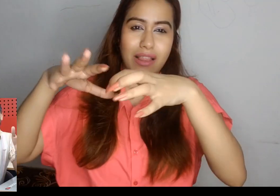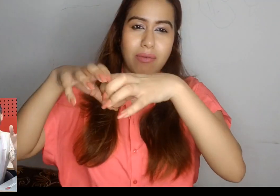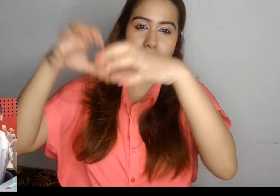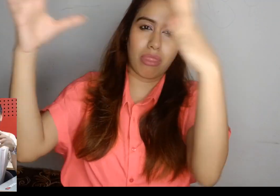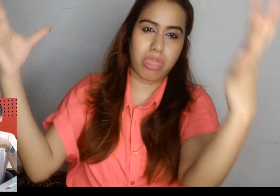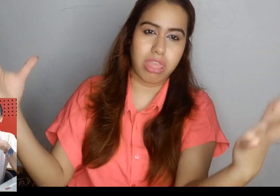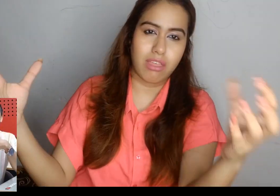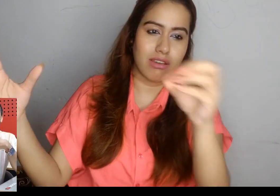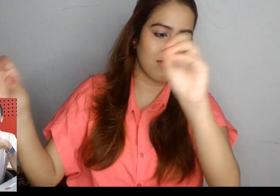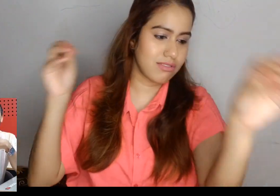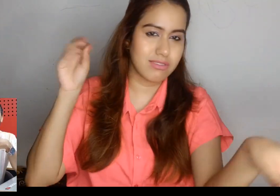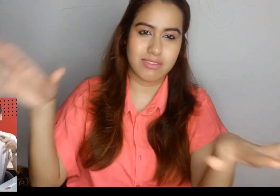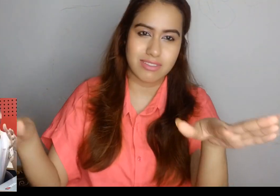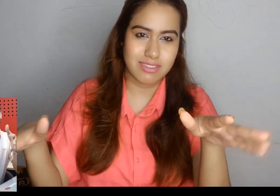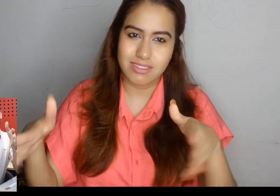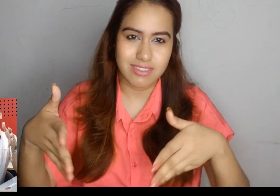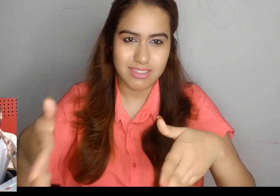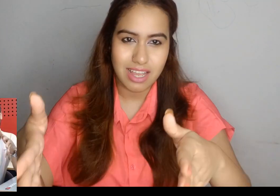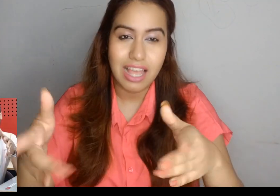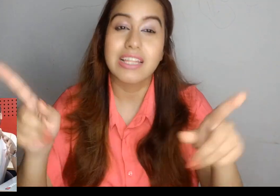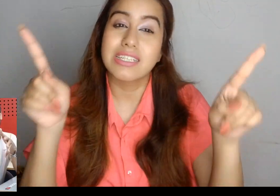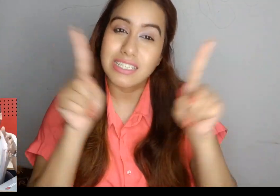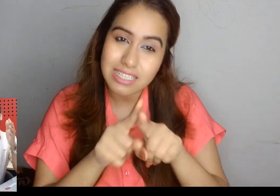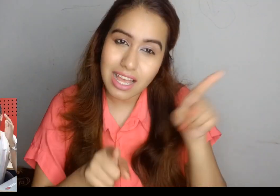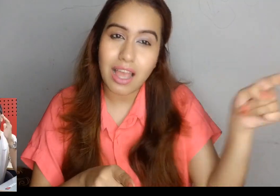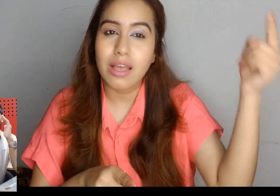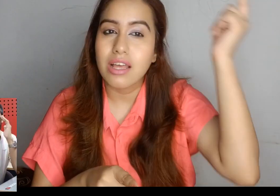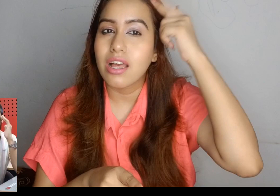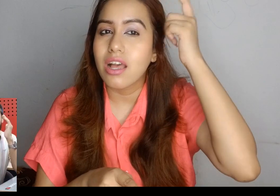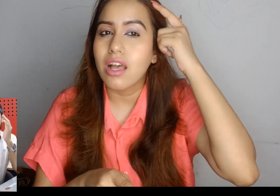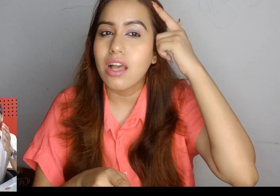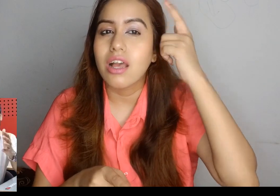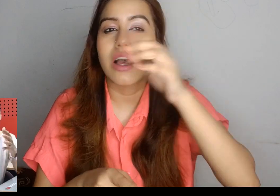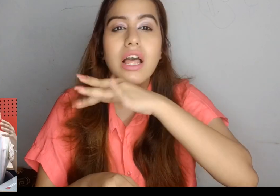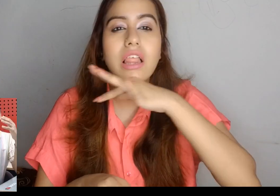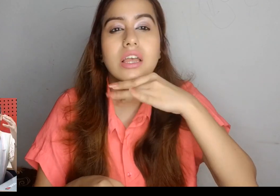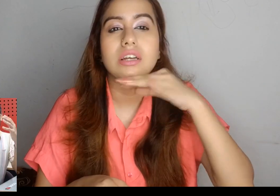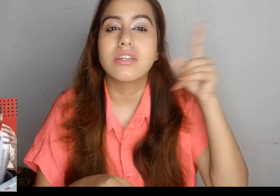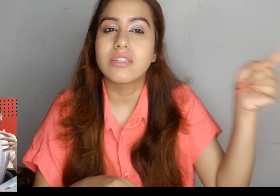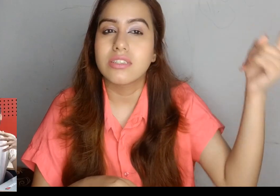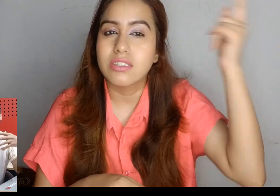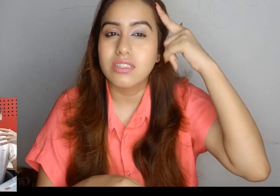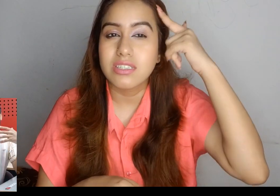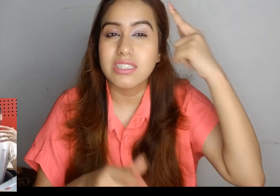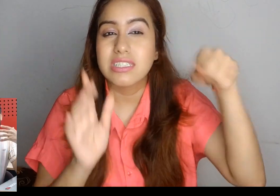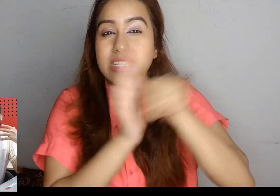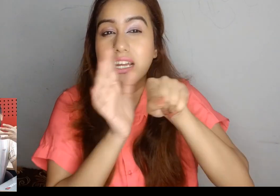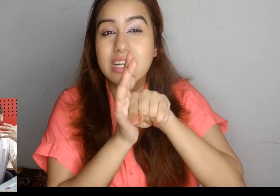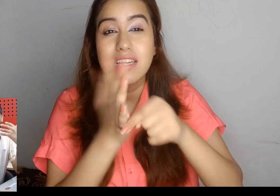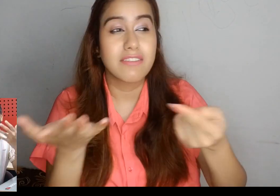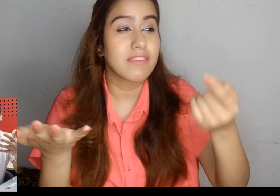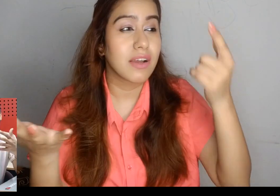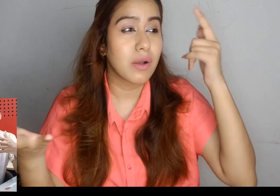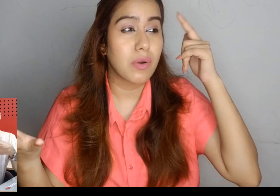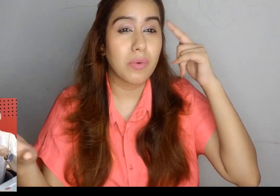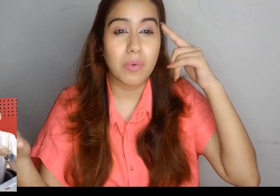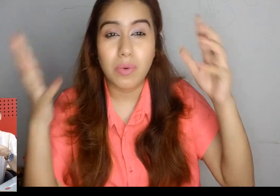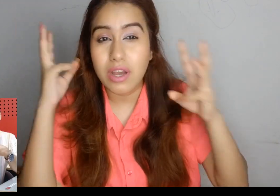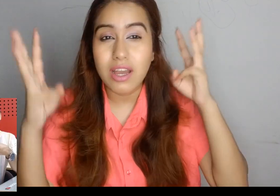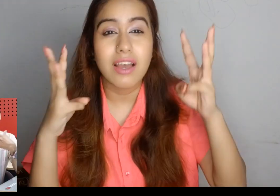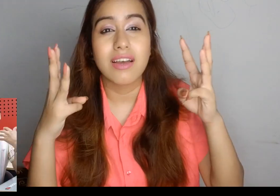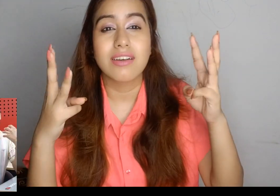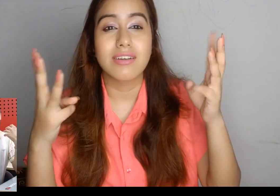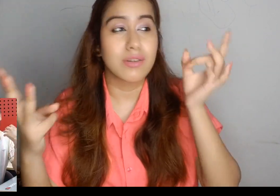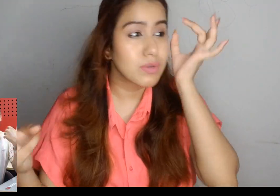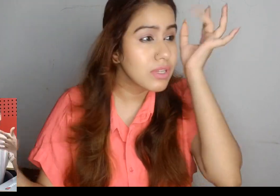उधर गिरता चला जाता है। ये उस कचरे की गाड़ी की तरह, जिनके दिमाग में इतनी फ्रस्ट्रेशन, इतना गुस्सा, इतनी निराशा आ चुकी